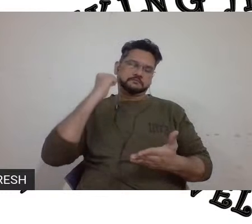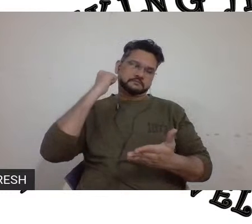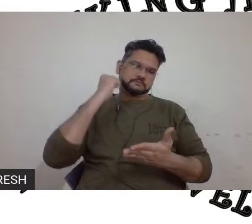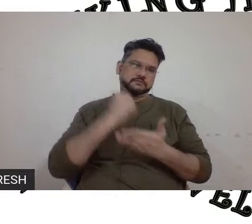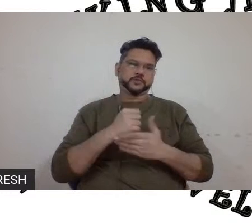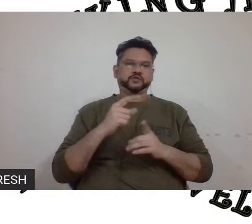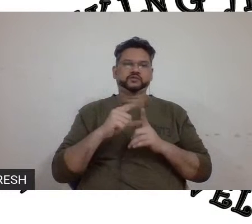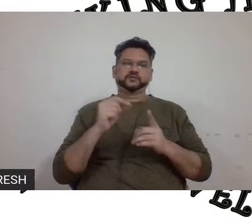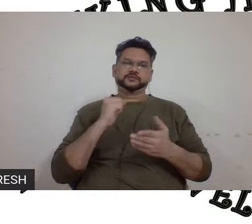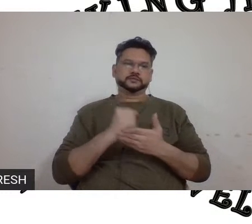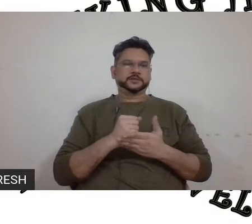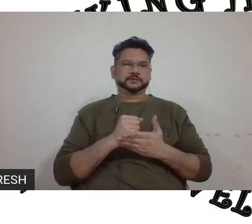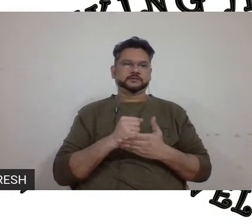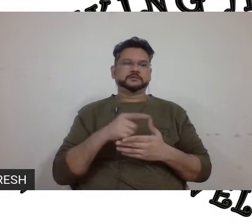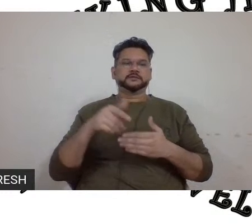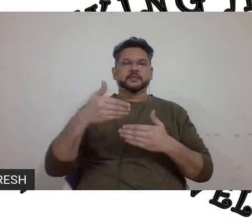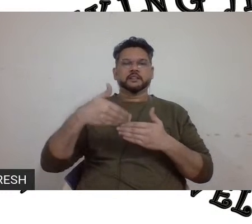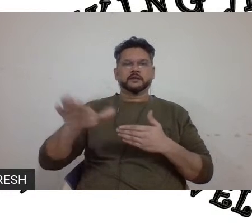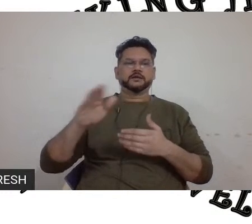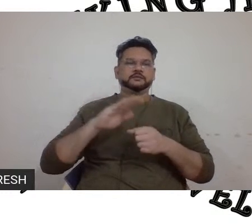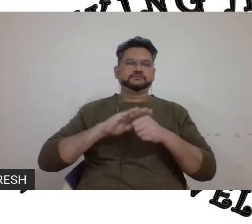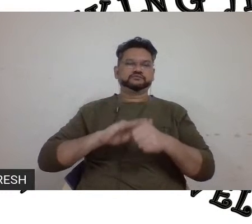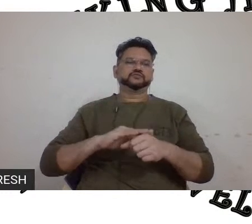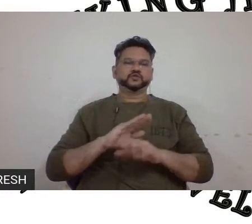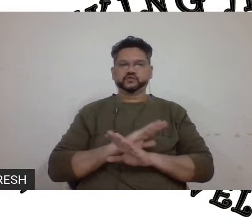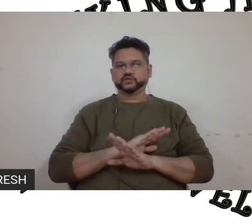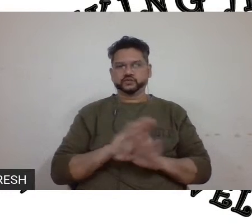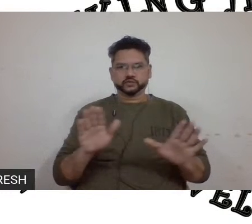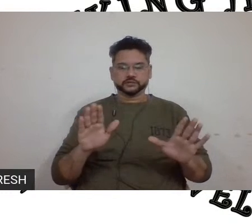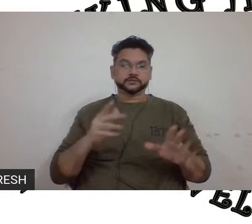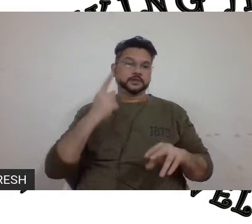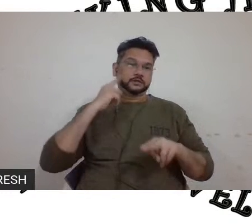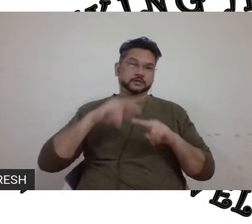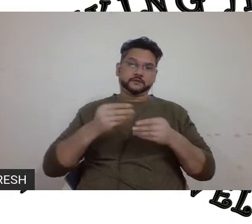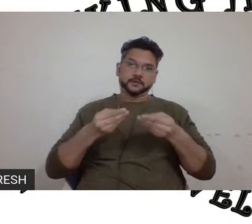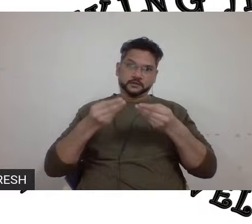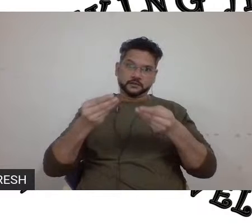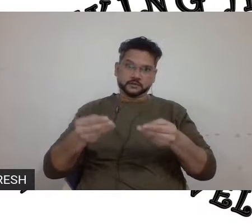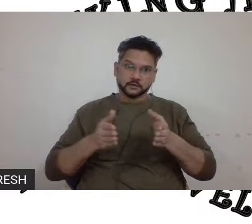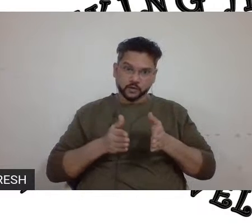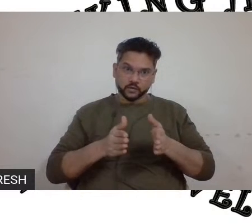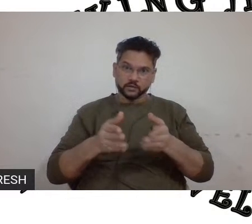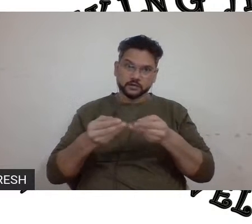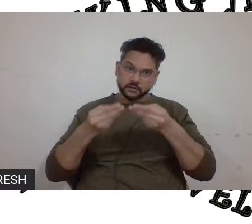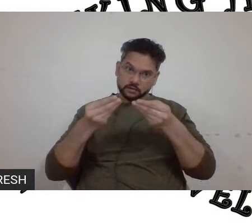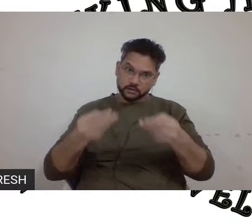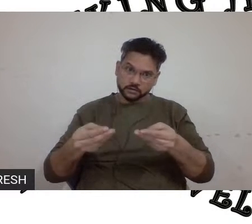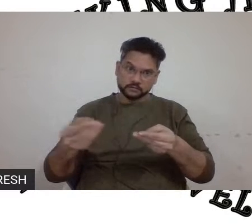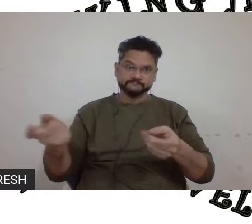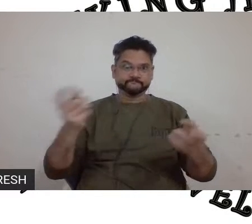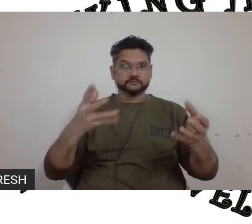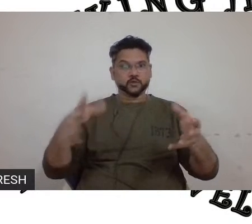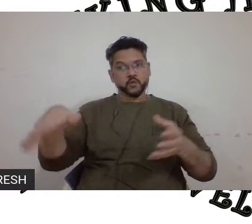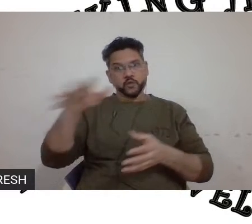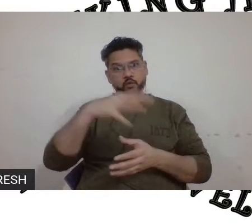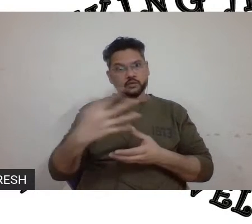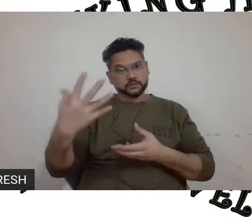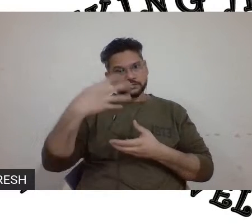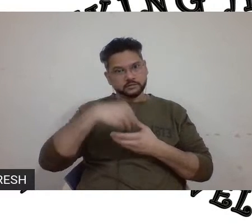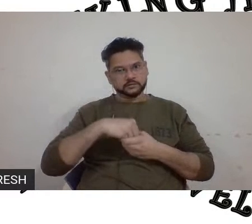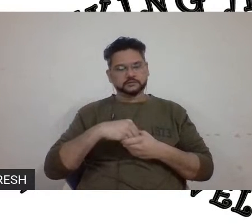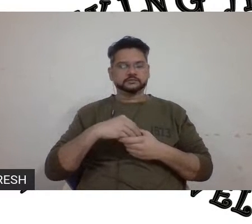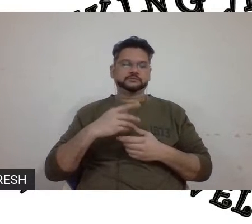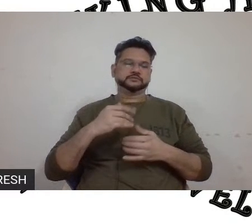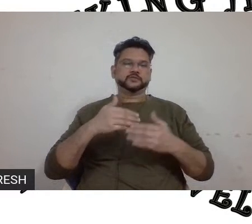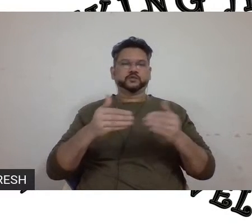चाहिए। आप अगर उसे वह अवसर देंगे तो समाज का विकास अवश्य होगा। धन्यवाद।